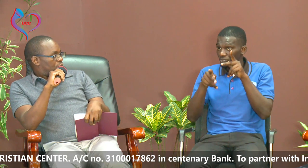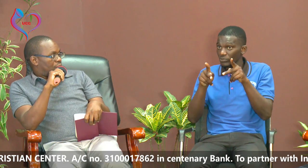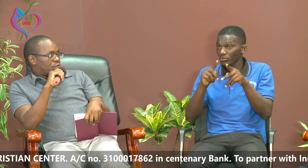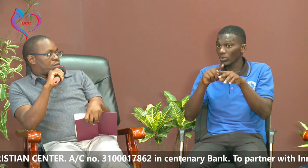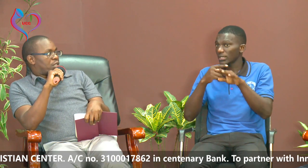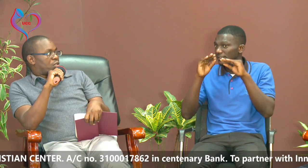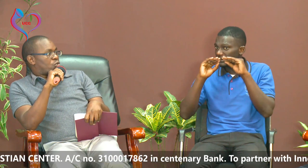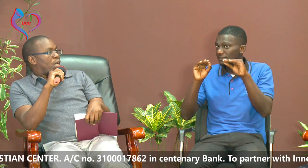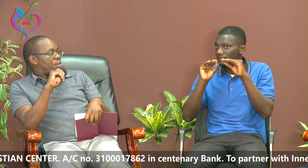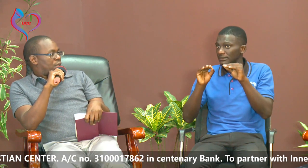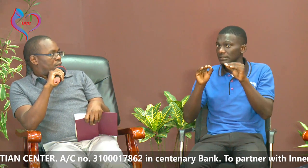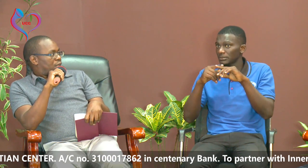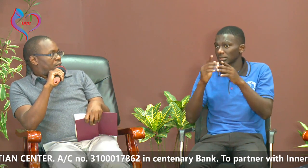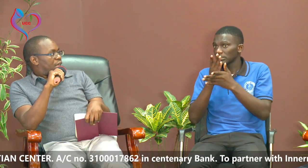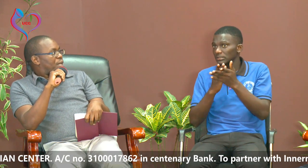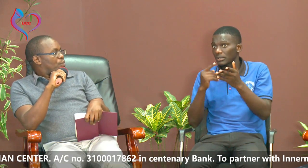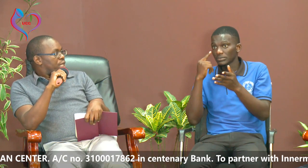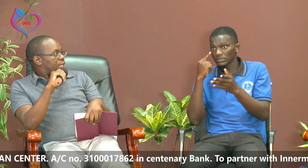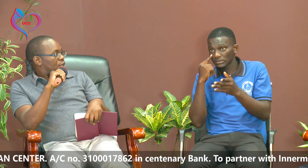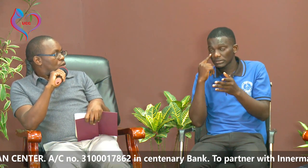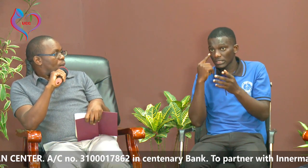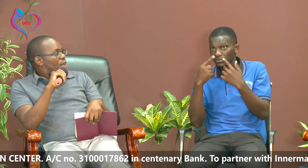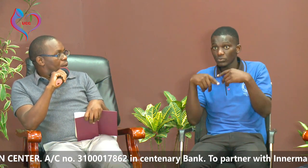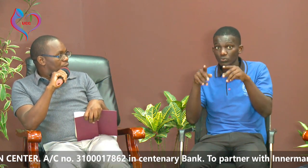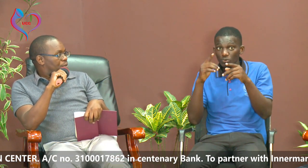nga tubalaba nabye muyigidde ko nga mulaba bulabi